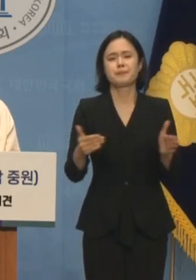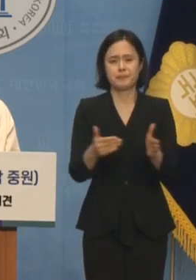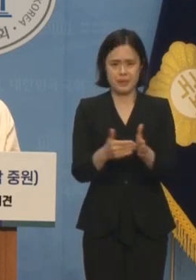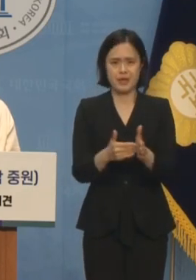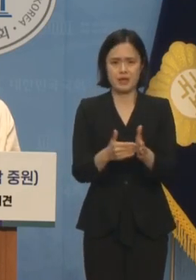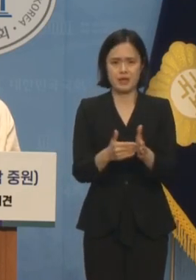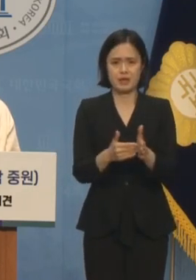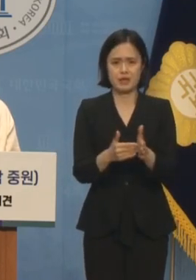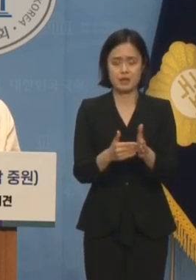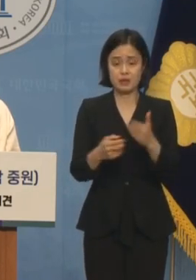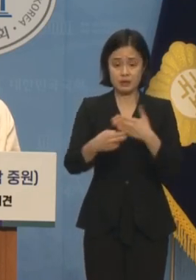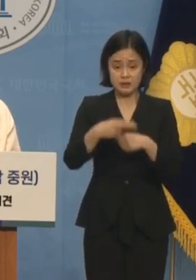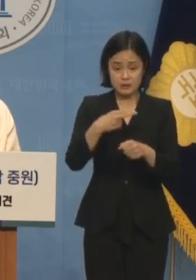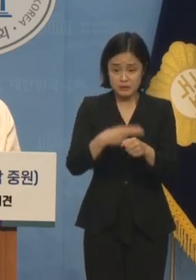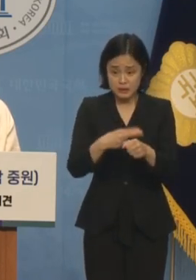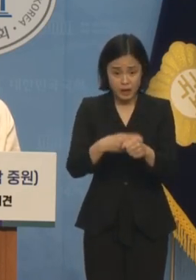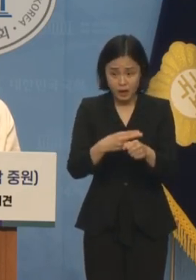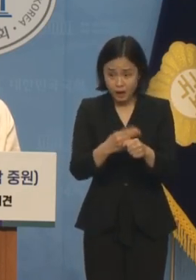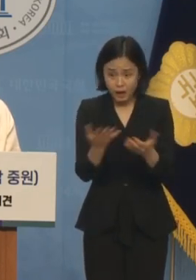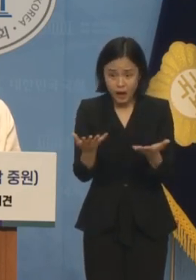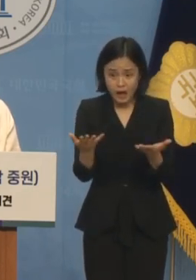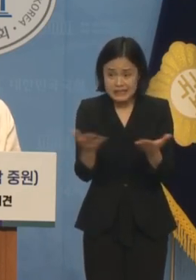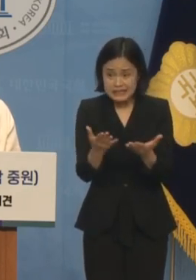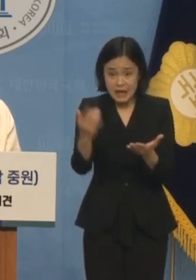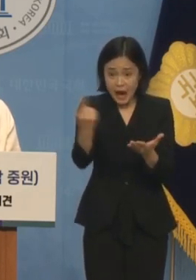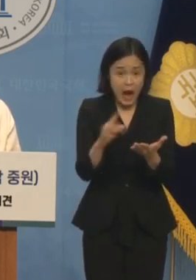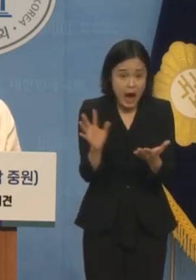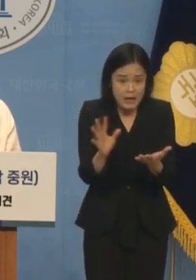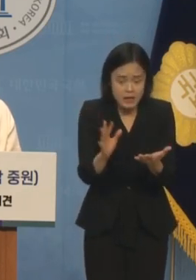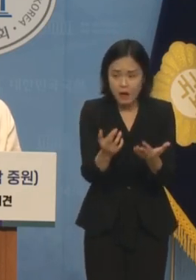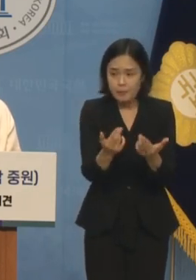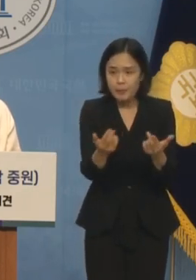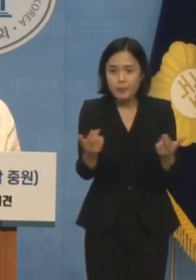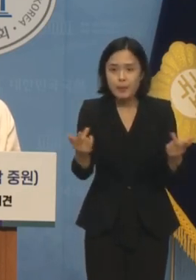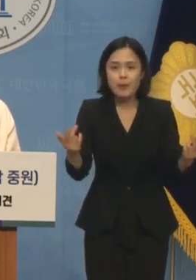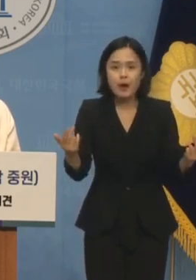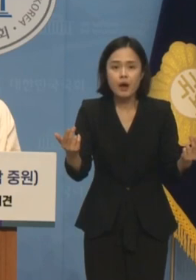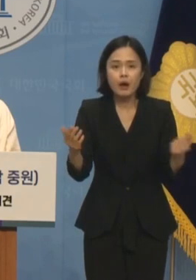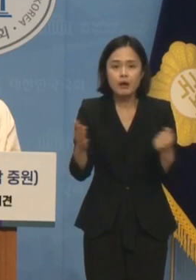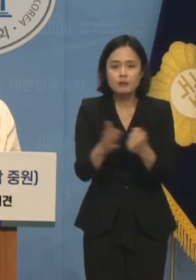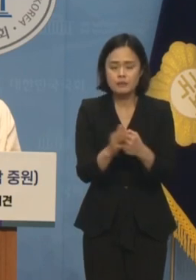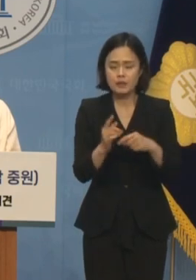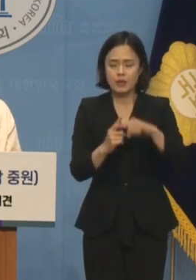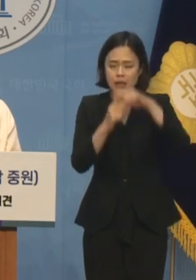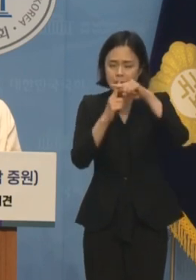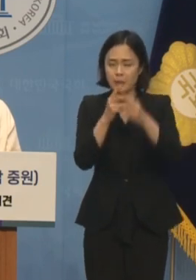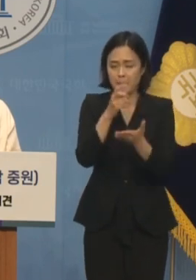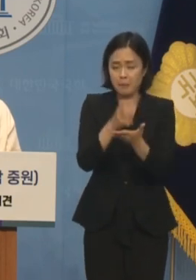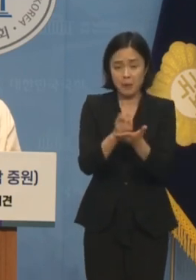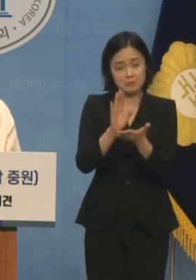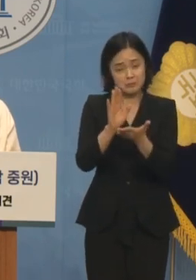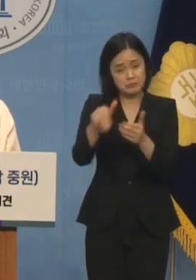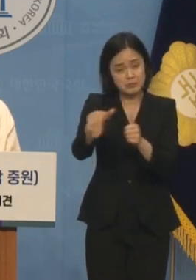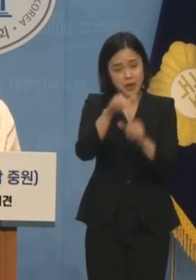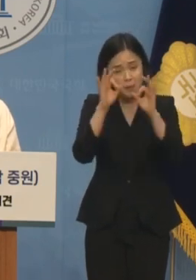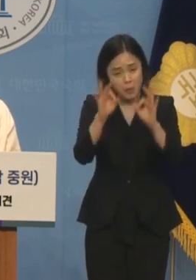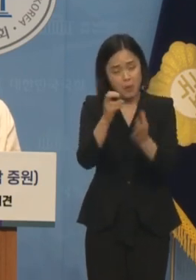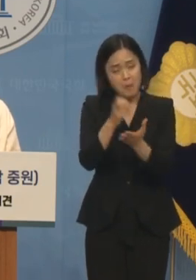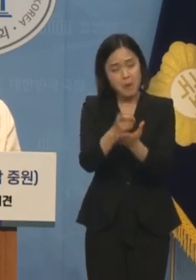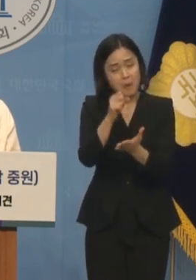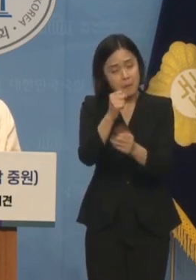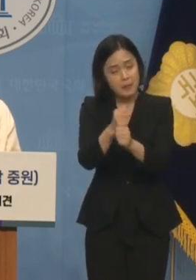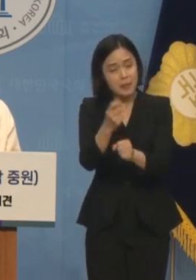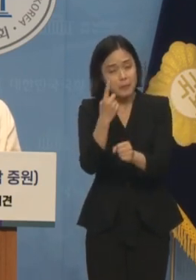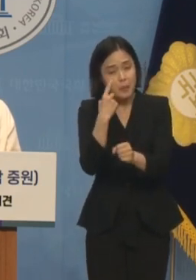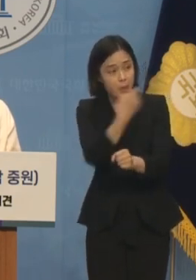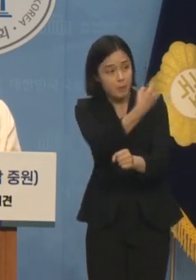방편으로 스스로 거부한 간호법을 추진하겠다는 어이없는 일도 있었습니다. 국민 건강을